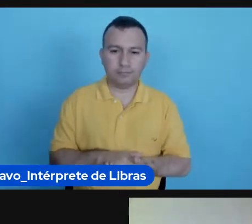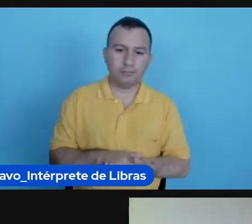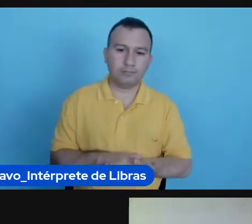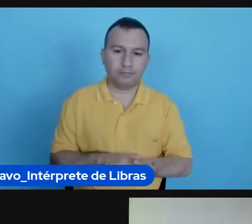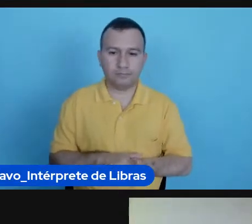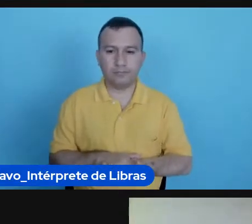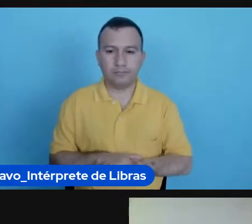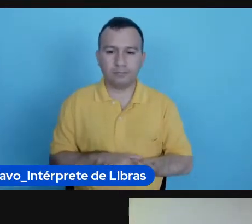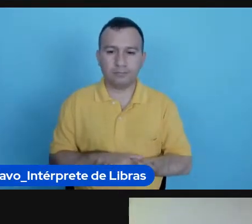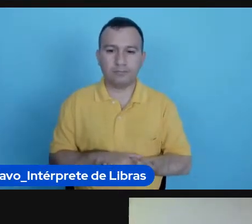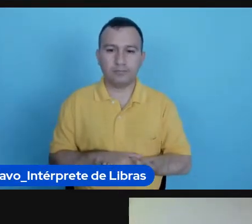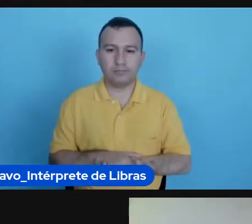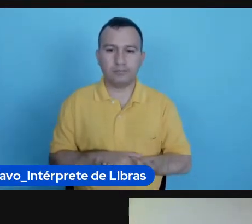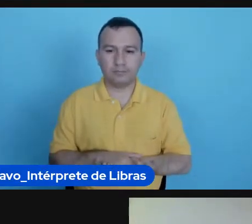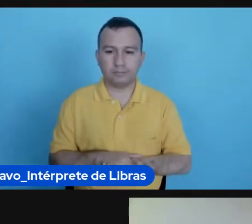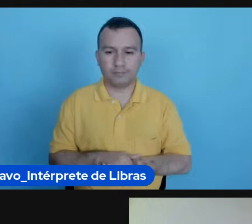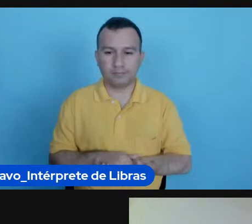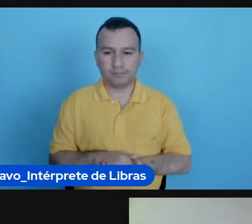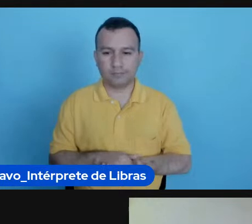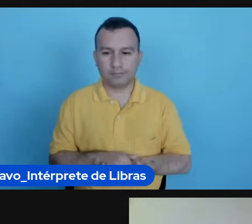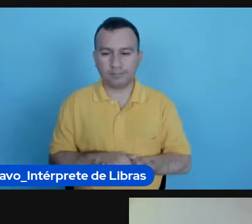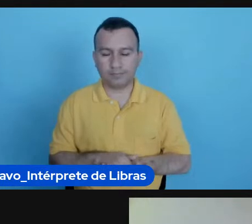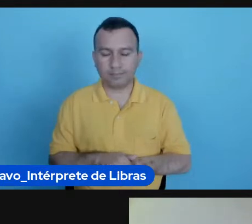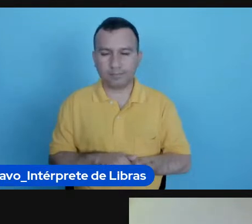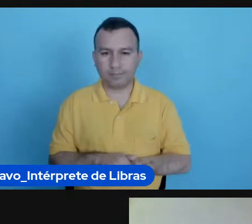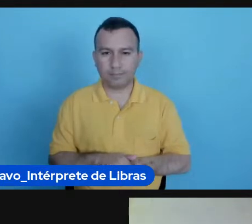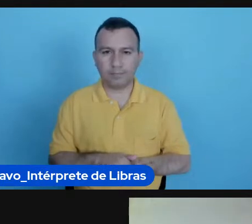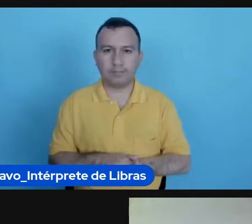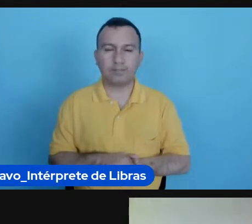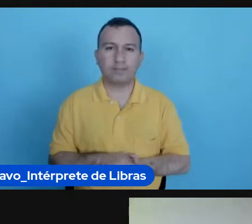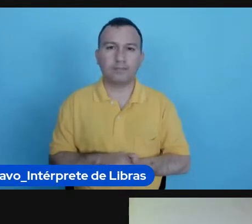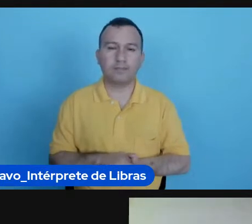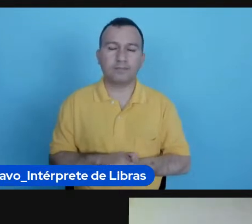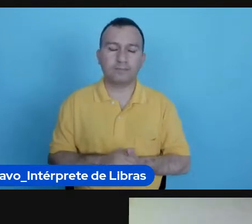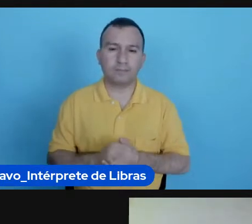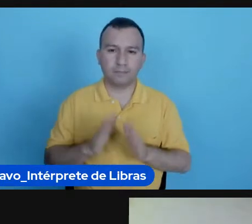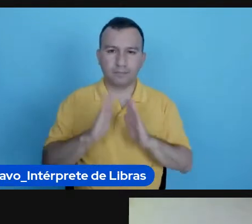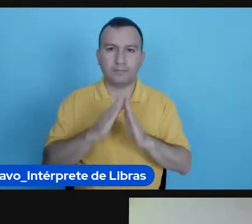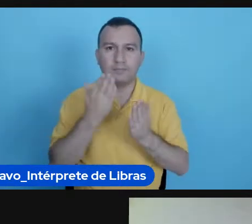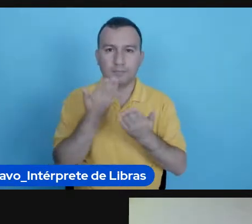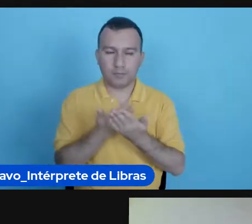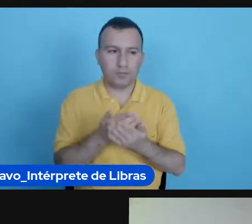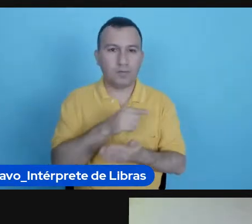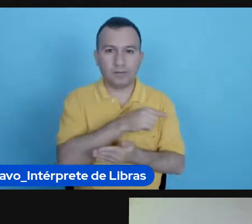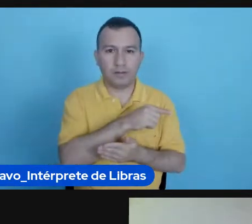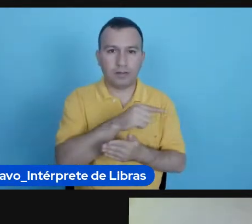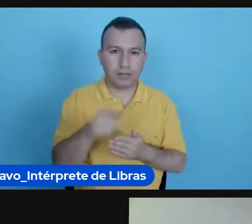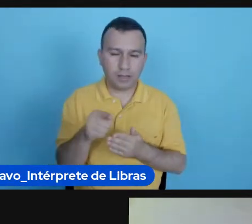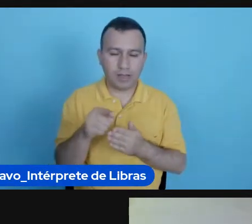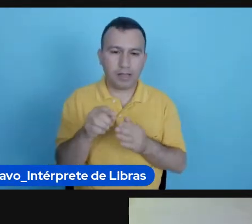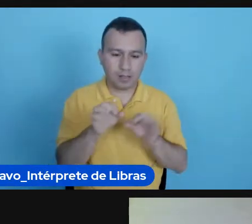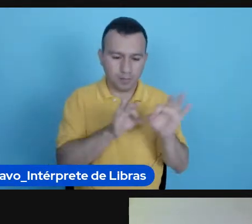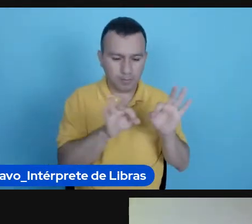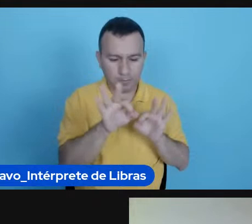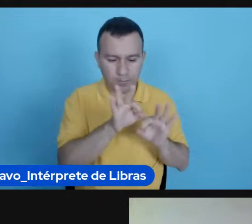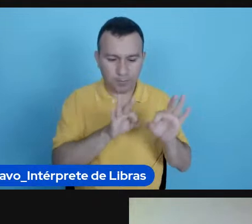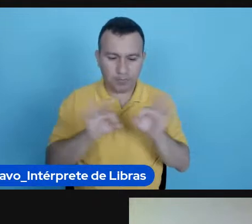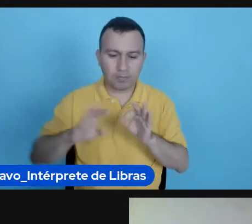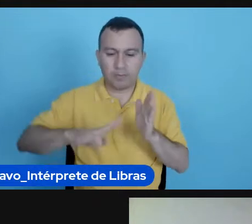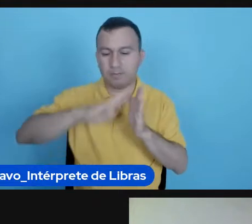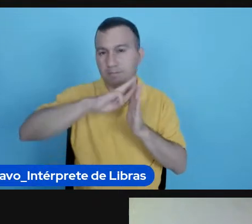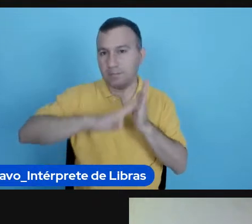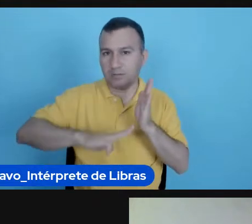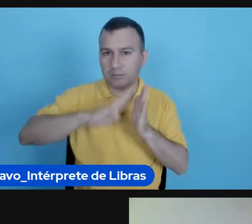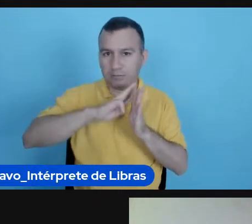de adaptação, de metodologia inclusiva na questão pedagógica. Um dos